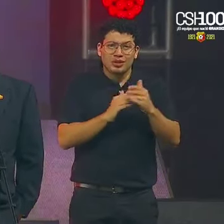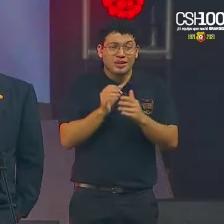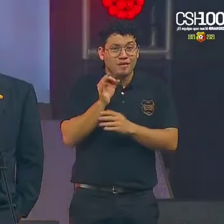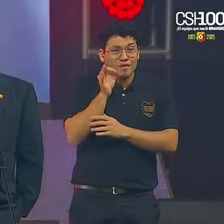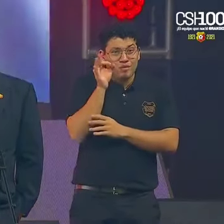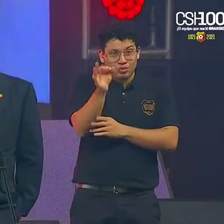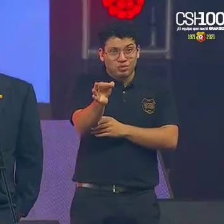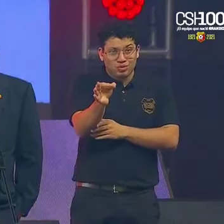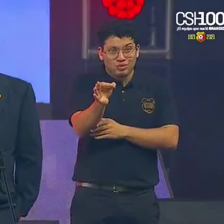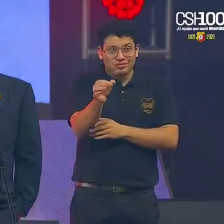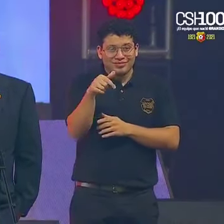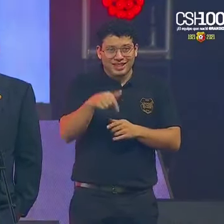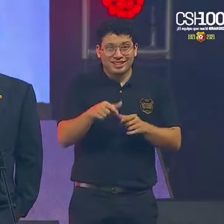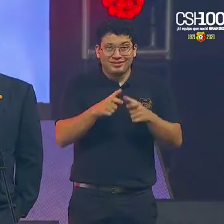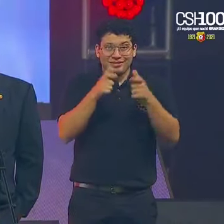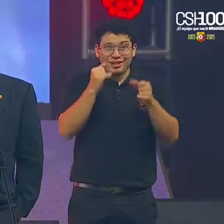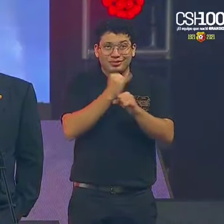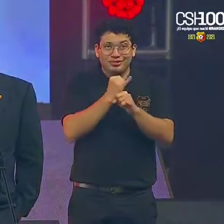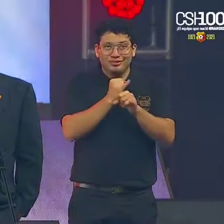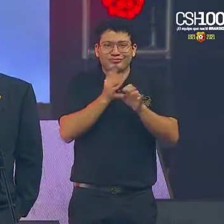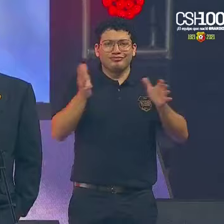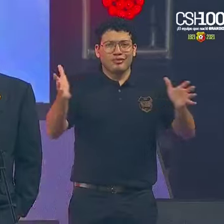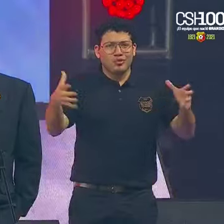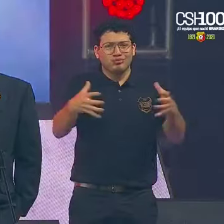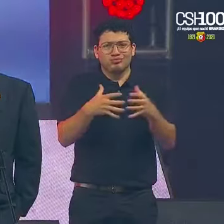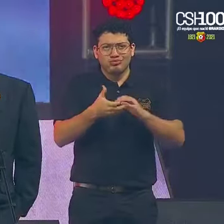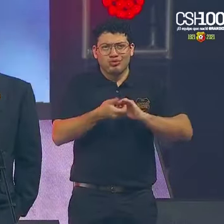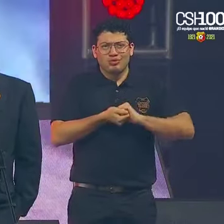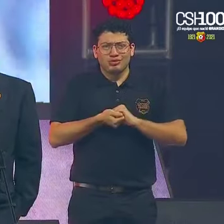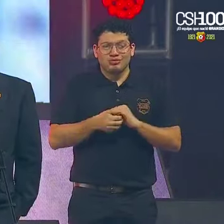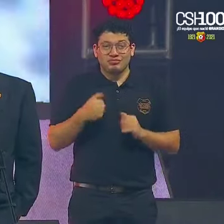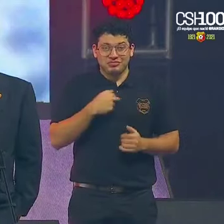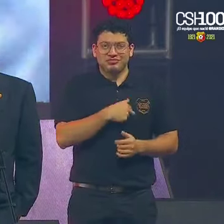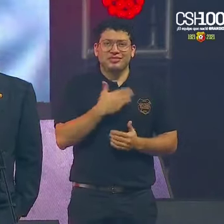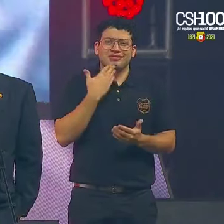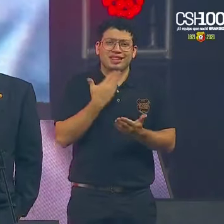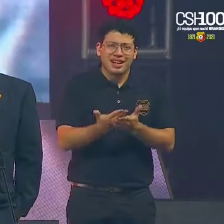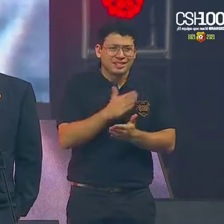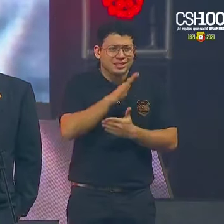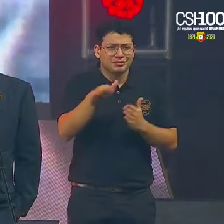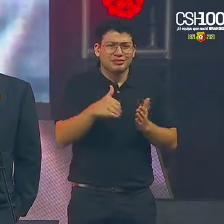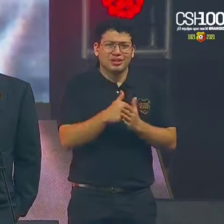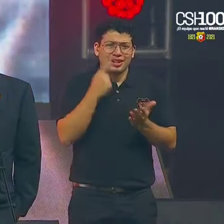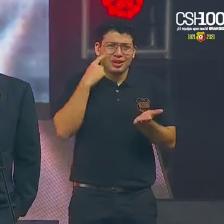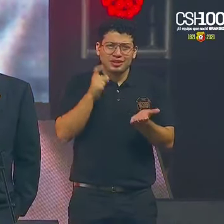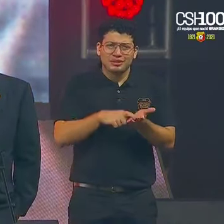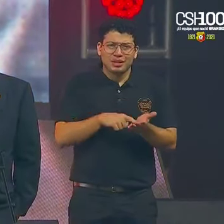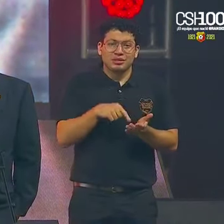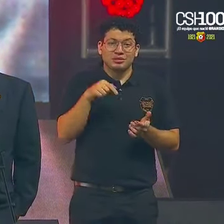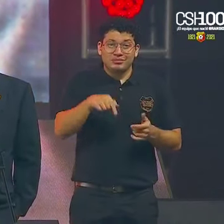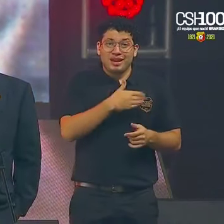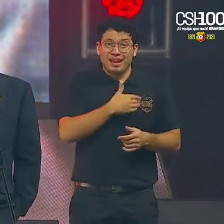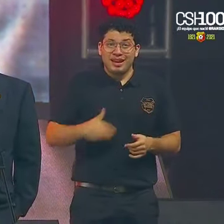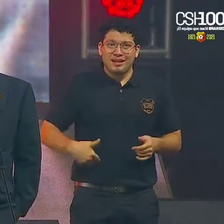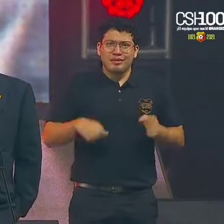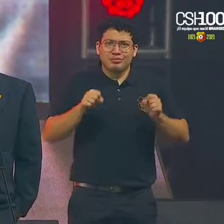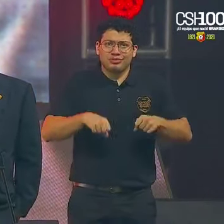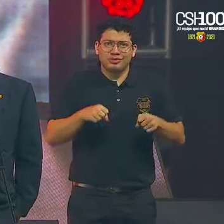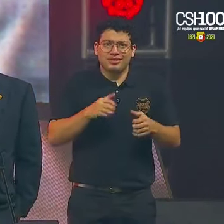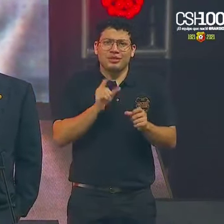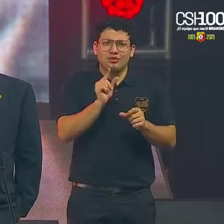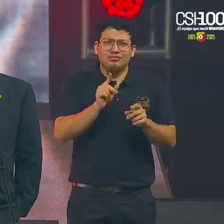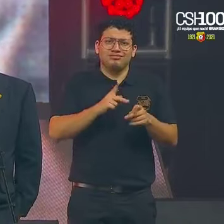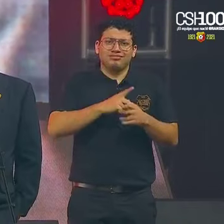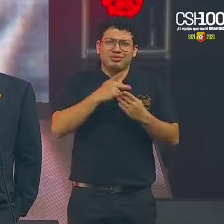institución. Nuestra gratitud y reconocimiento a quienes han hecho posible que el Herediano sea un modelo de organización, de